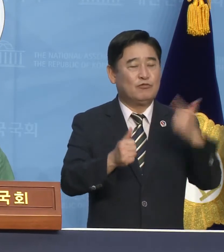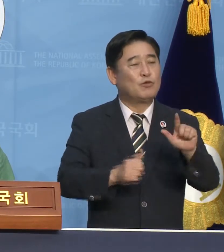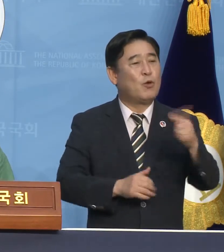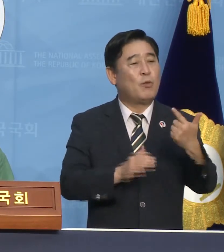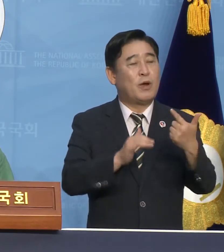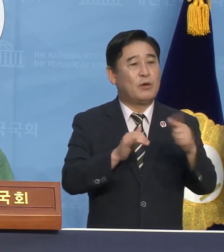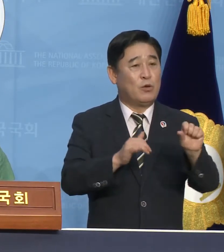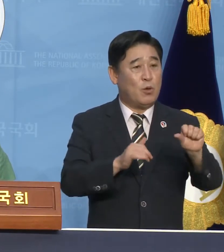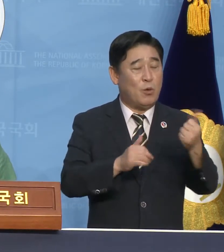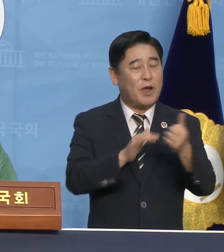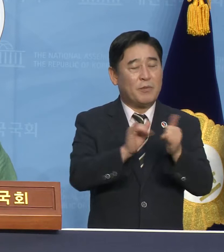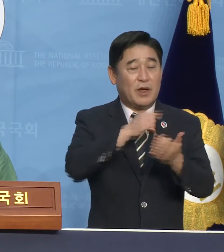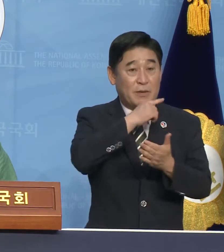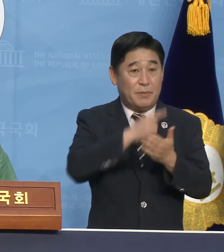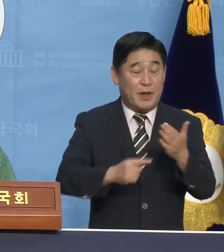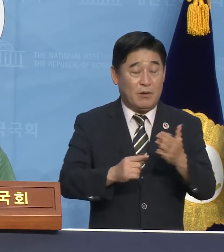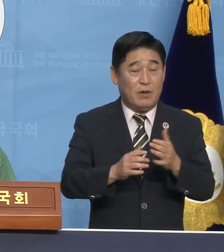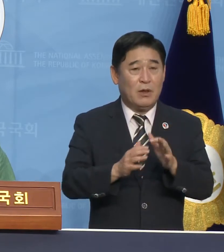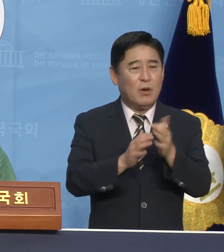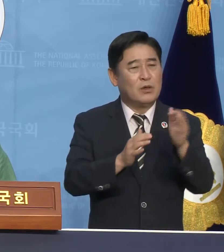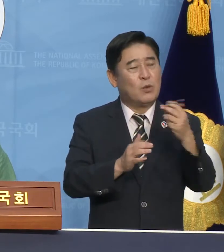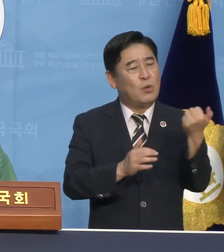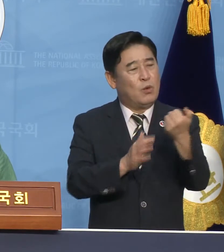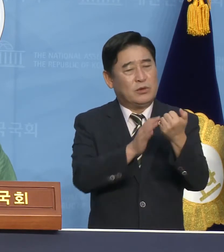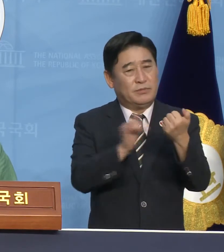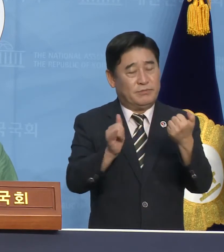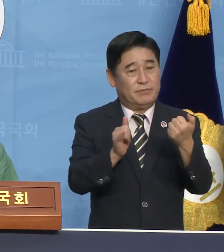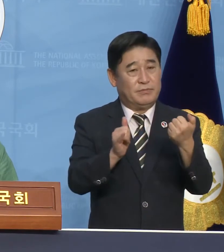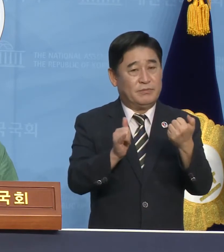발생했고 인명피해만 50여 명이